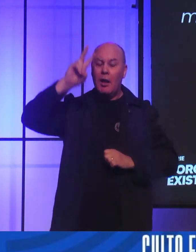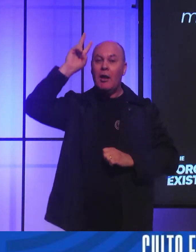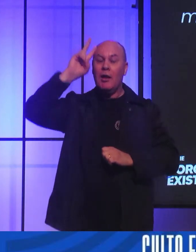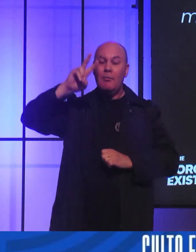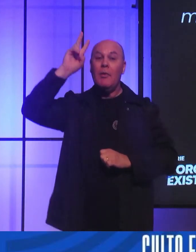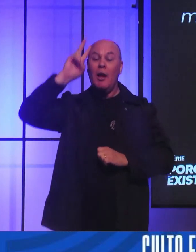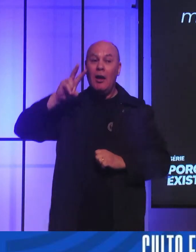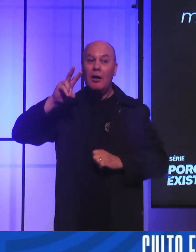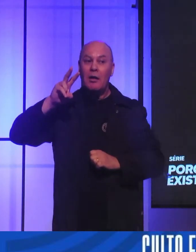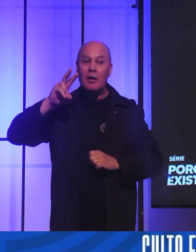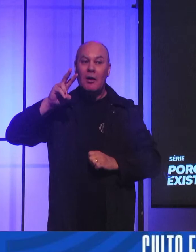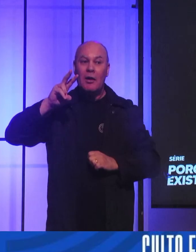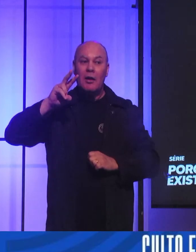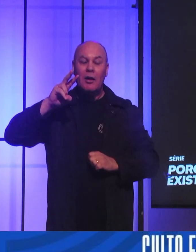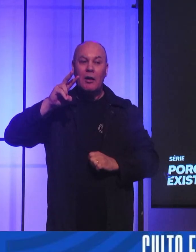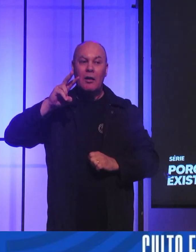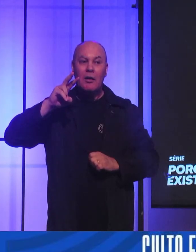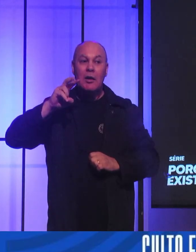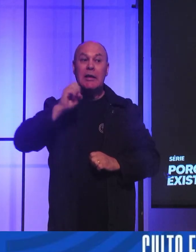céu?